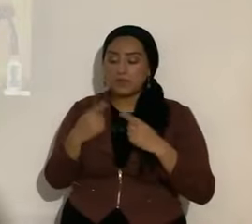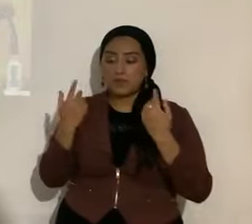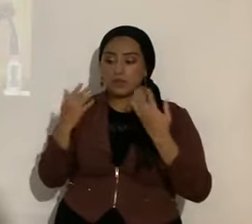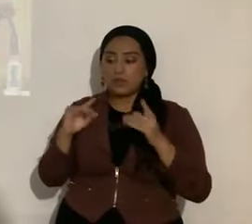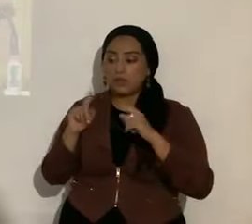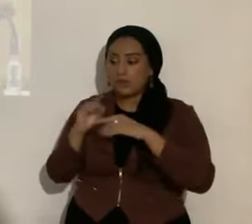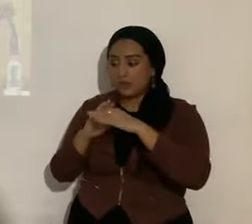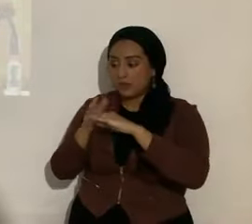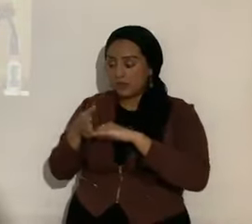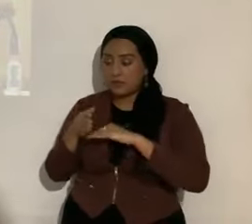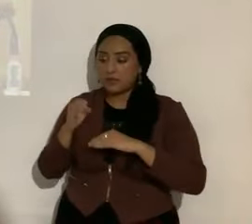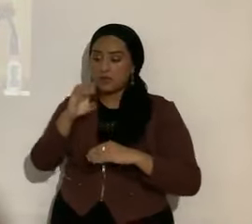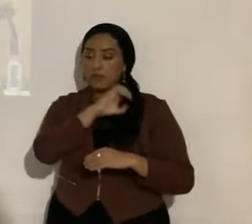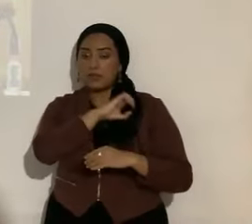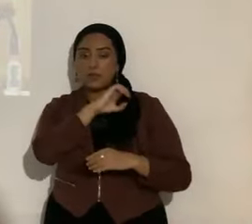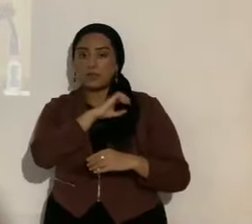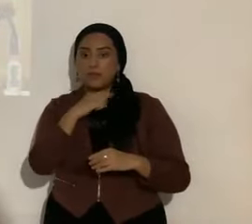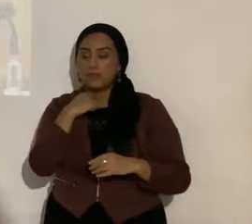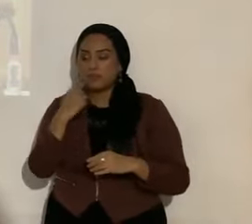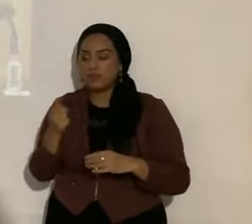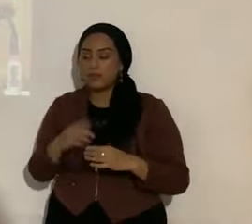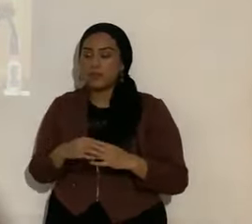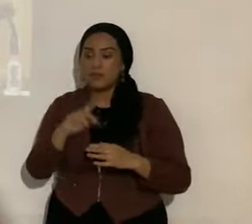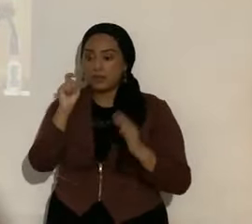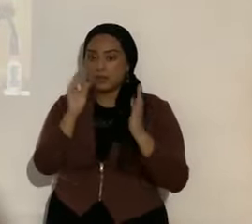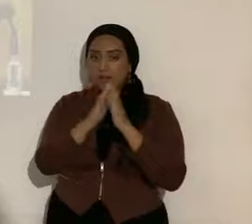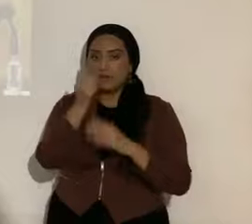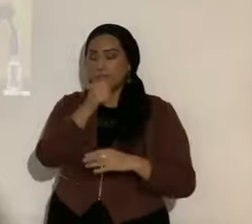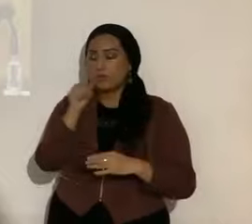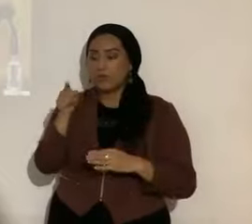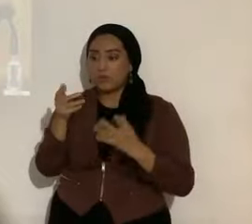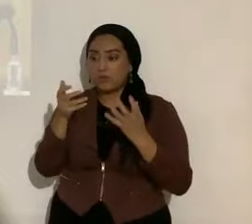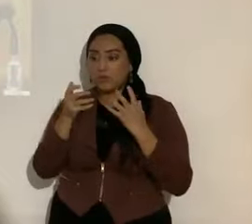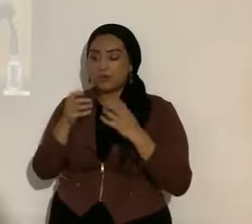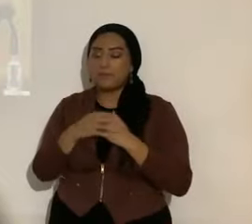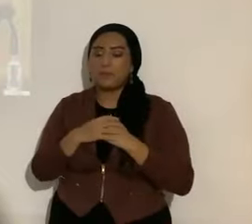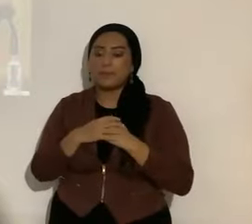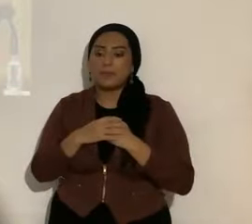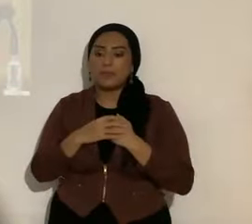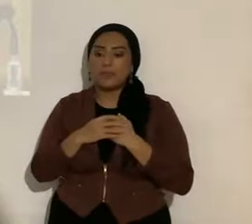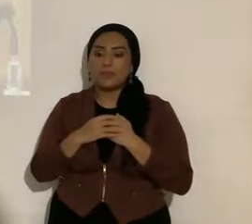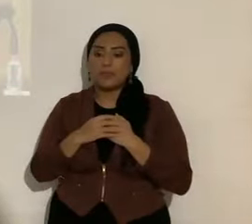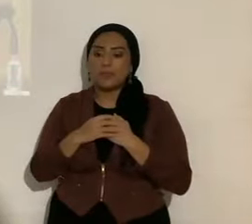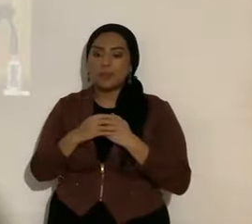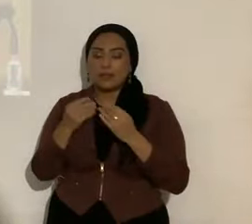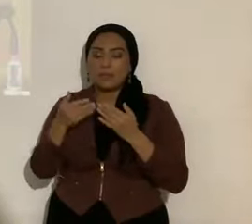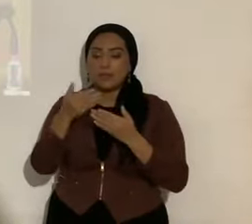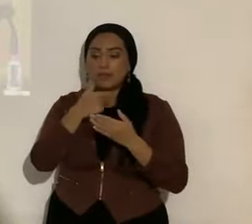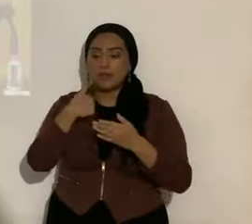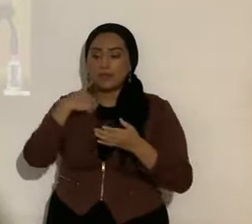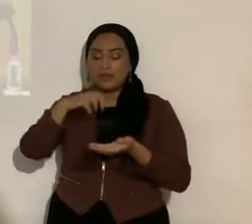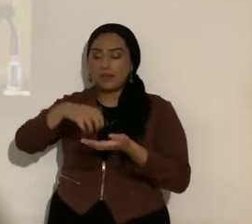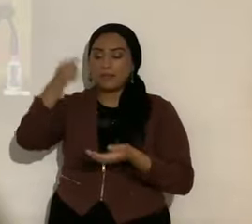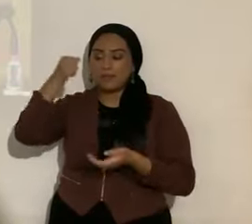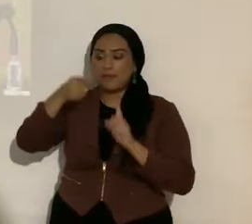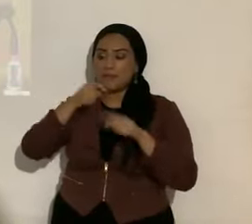pasado, Elías dijo a Eliseo, pide lo que quieras que haga yo por ti, antes que yo sea quitado de